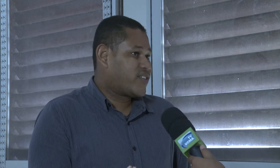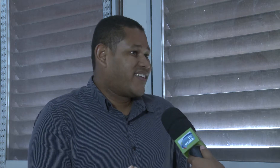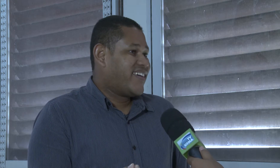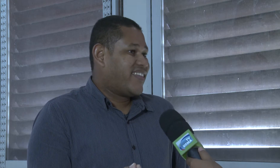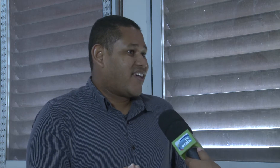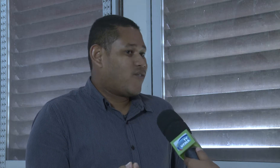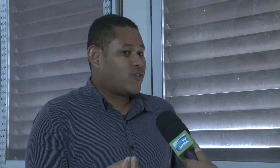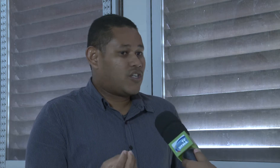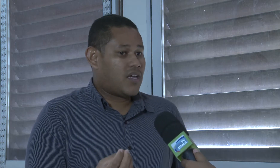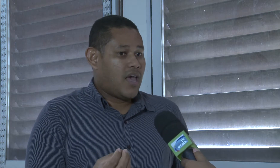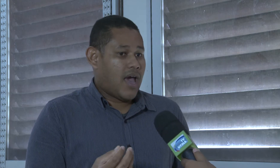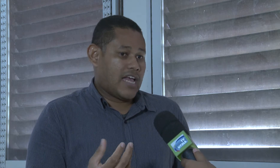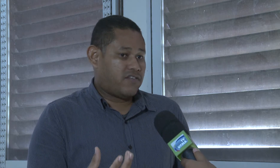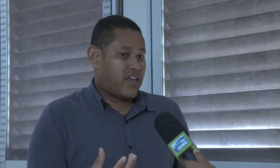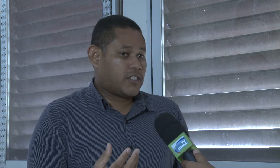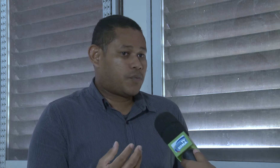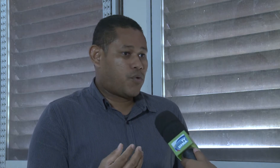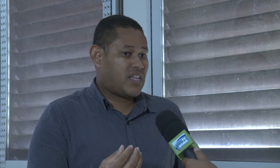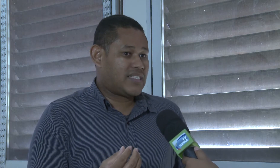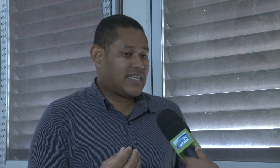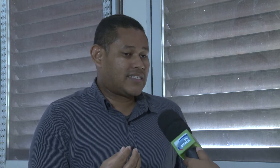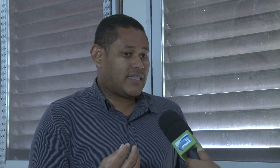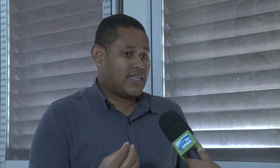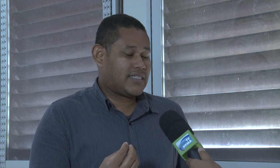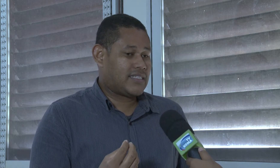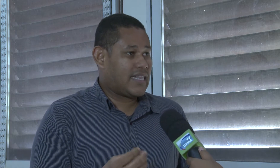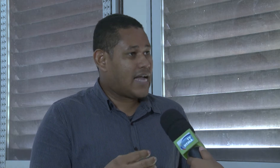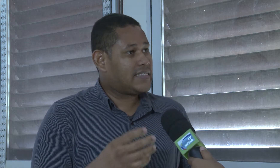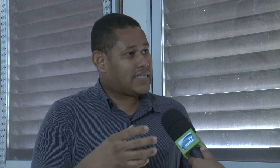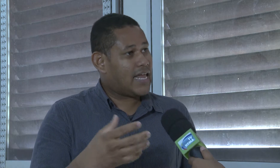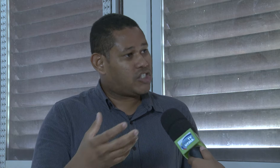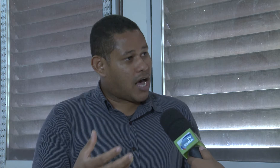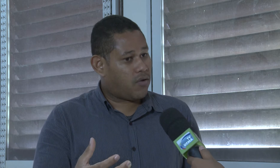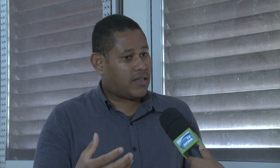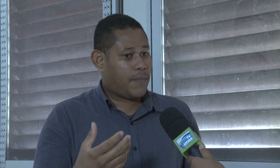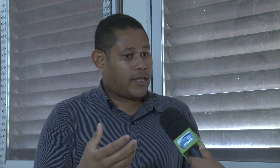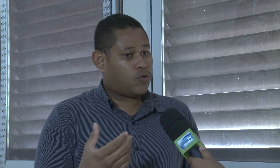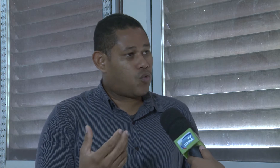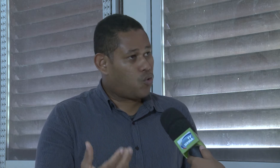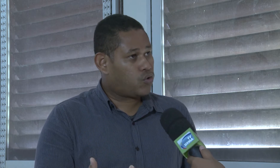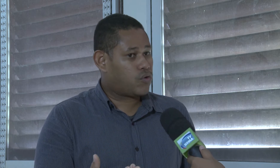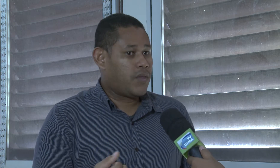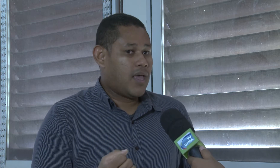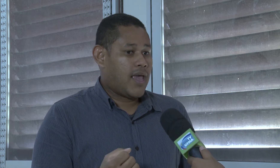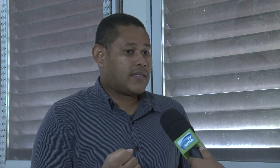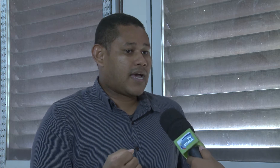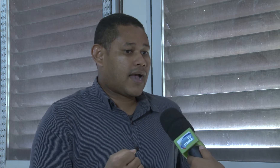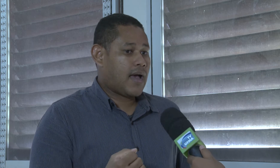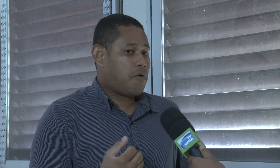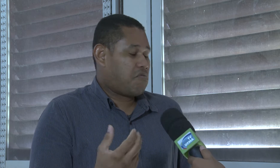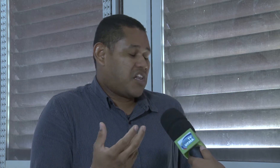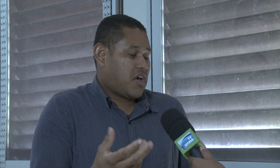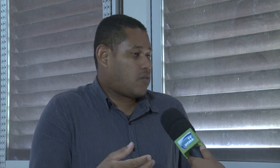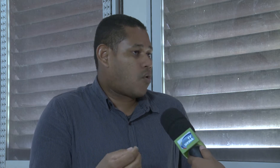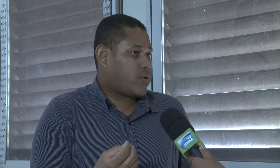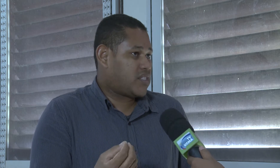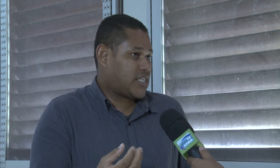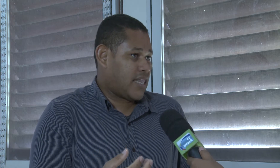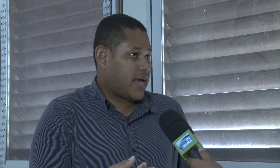onde às vezes for necessário a necessidade em sala de aula dependendo do curso eles acabam criando algo a ensinar